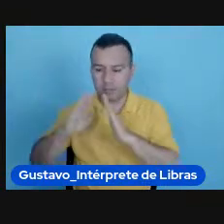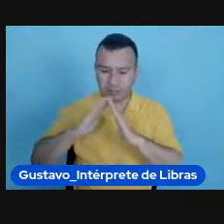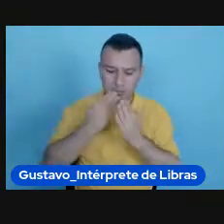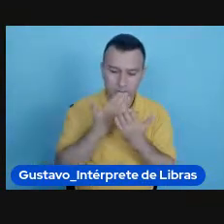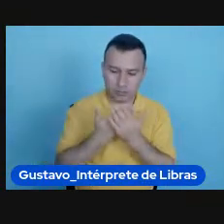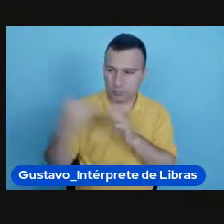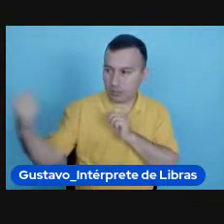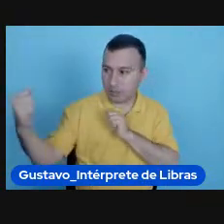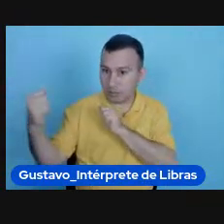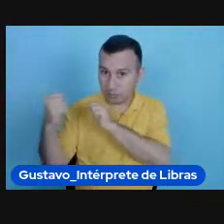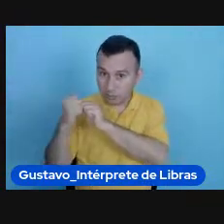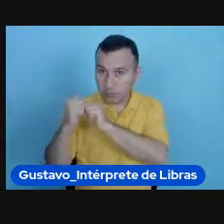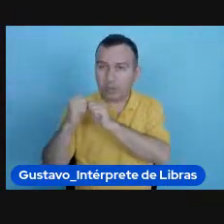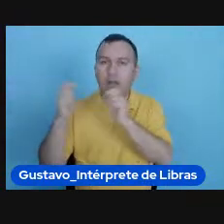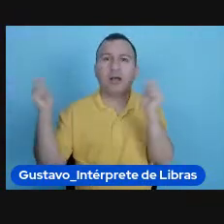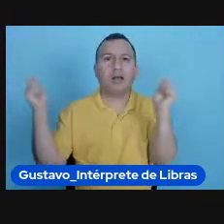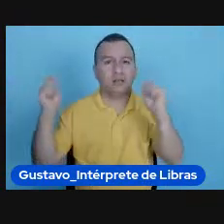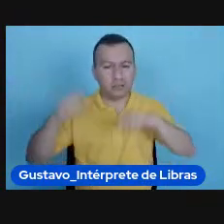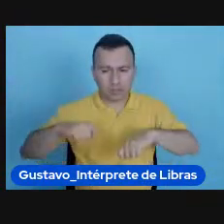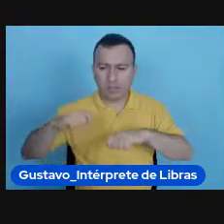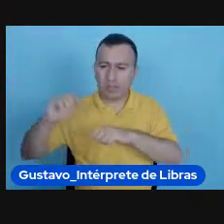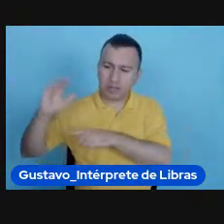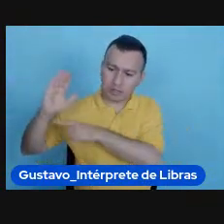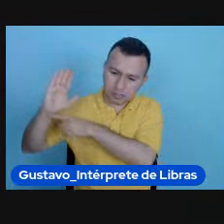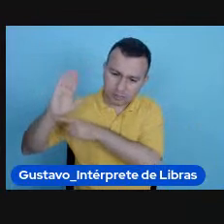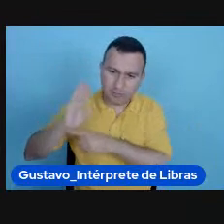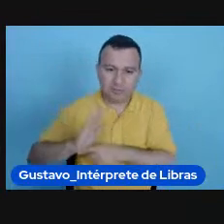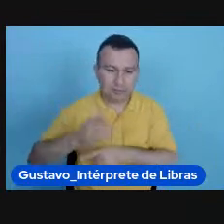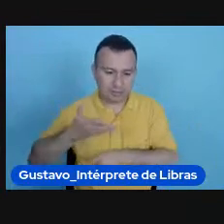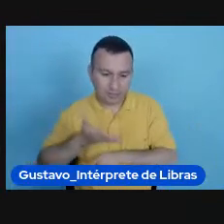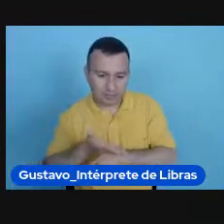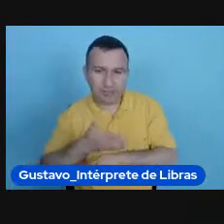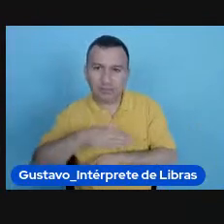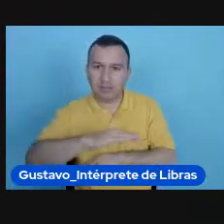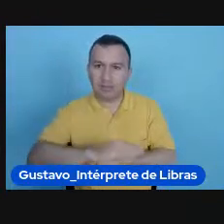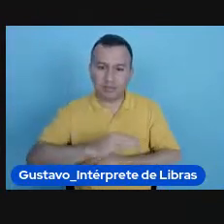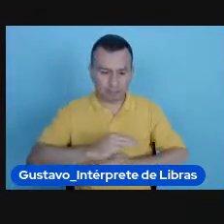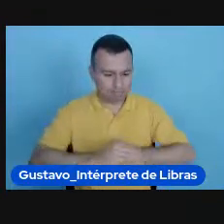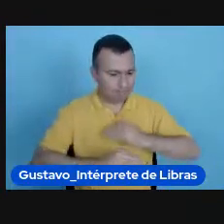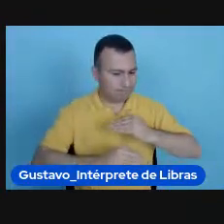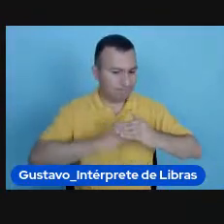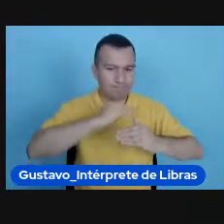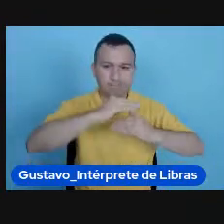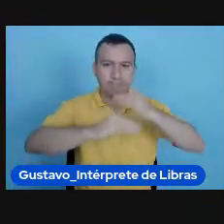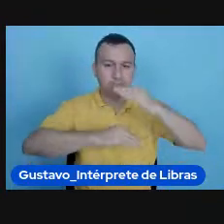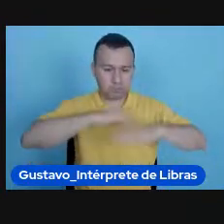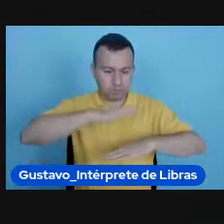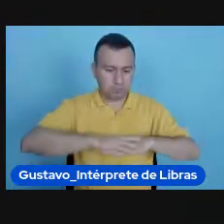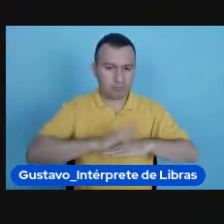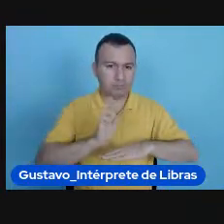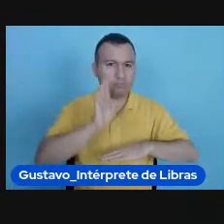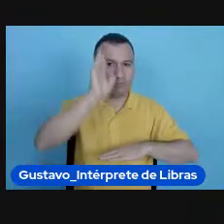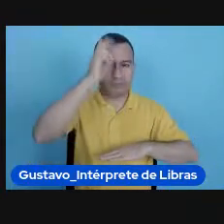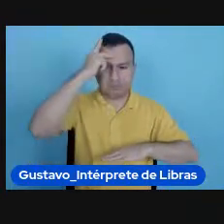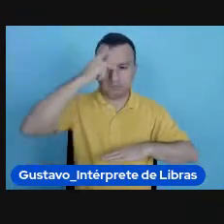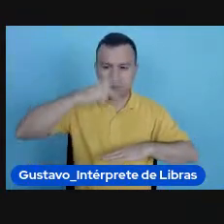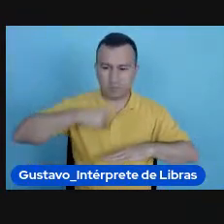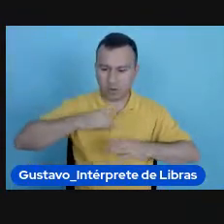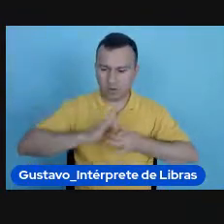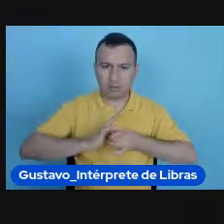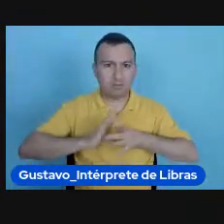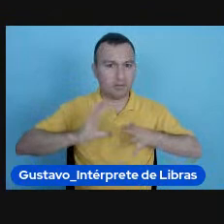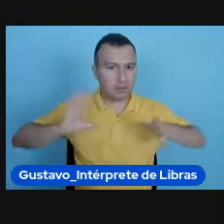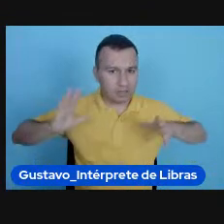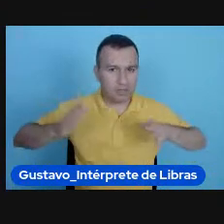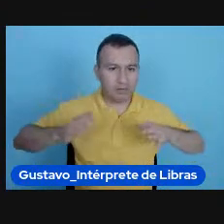se desenvolver, de ter autonomia, de poder interagir com os demais